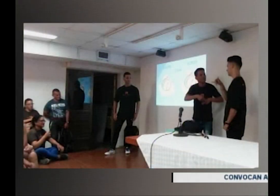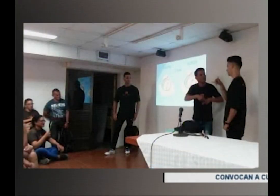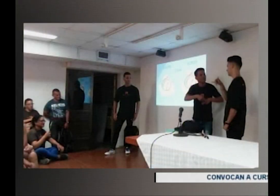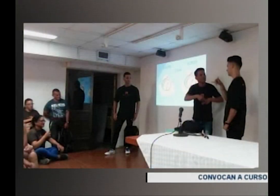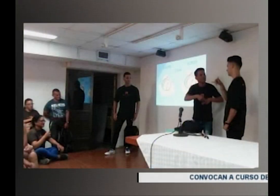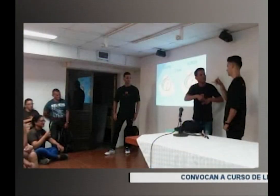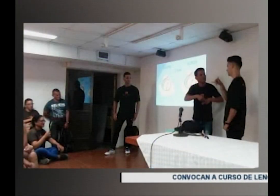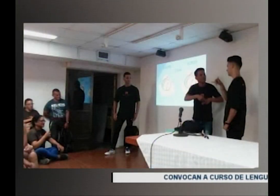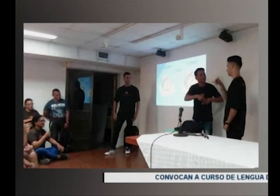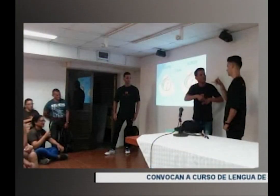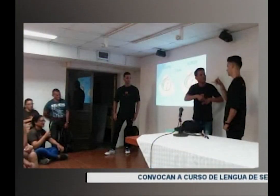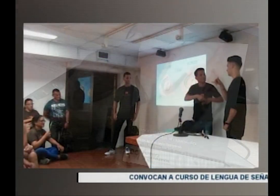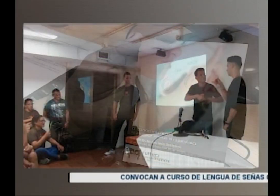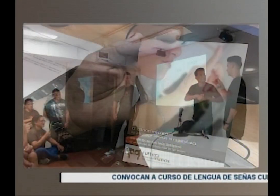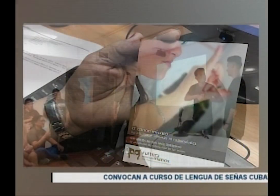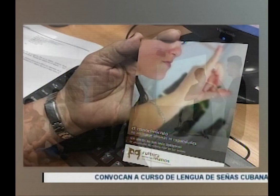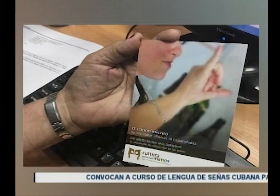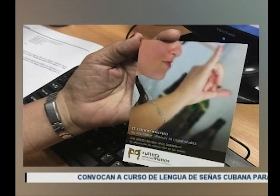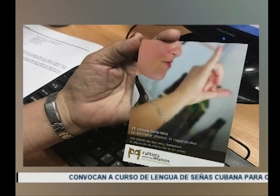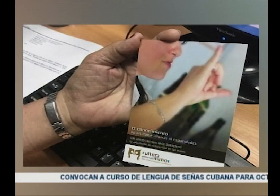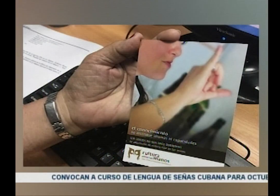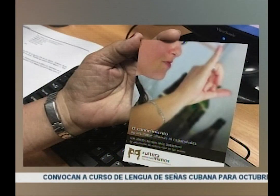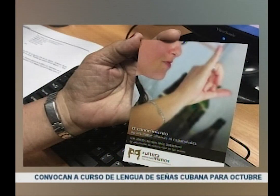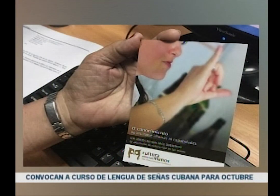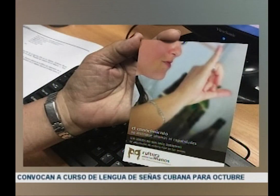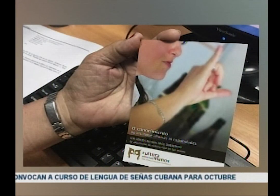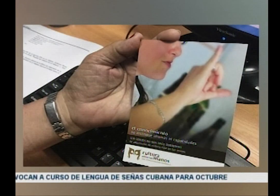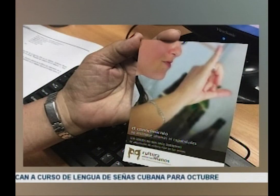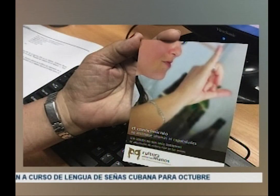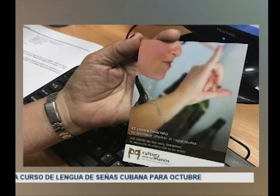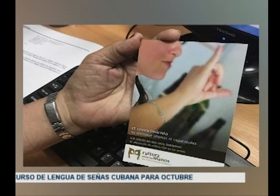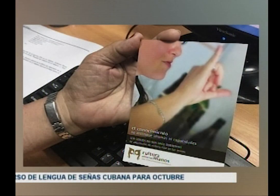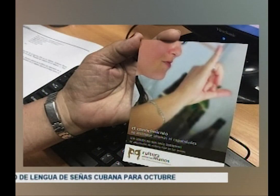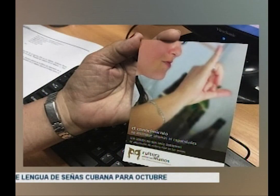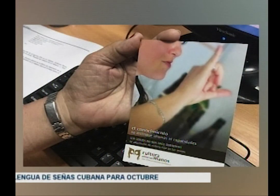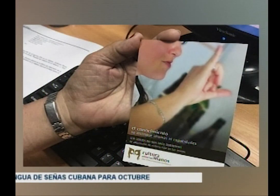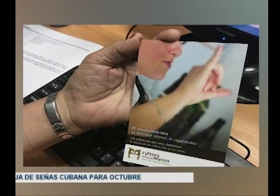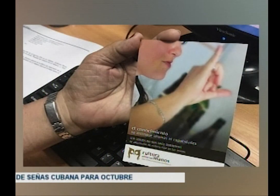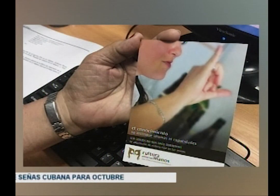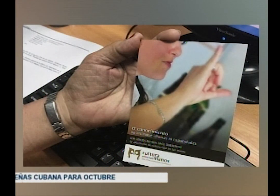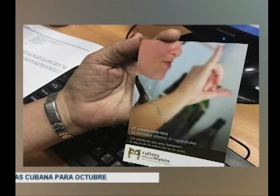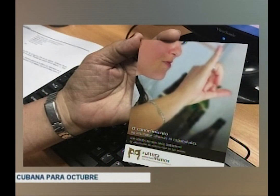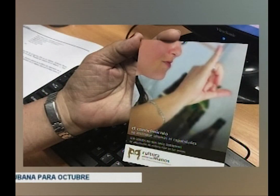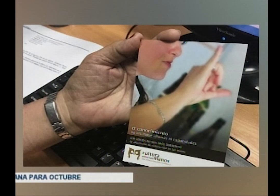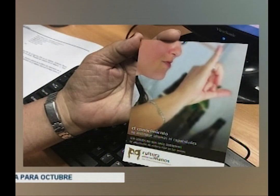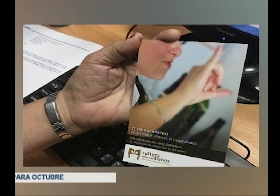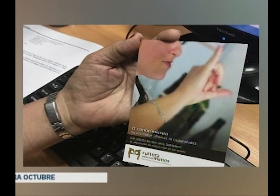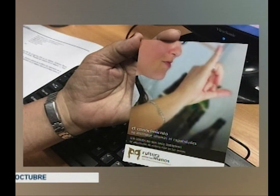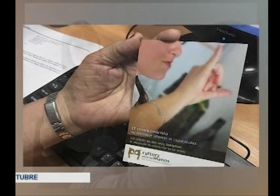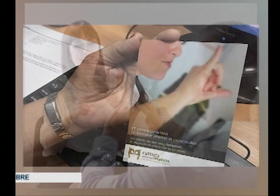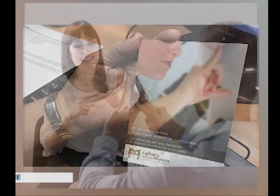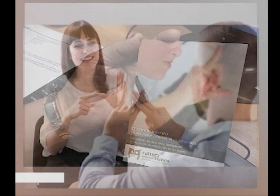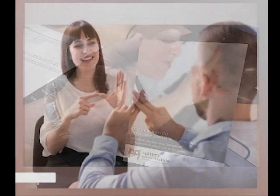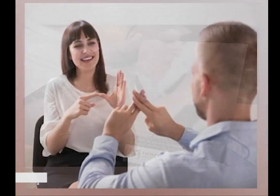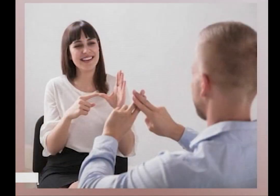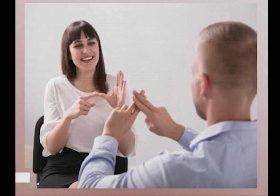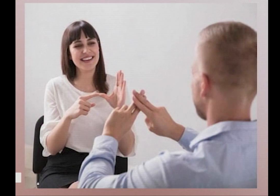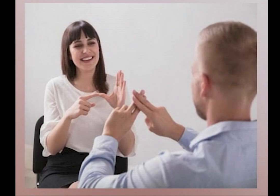Final, Reparto, Texas, El Diezmero, en el capitalino municipio de San Miguel del Padrón. Es necesario oficializar la matrícula mediante los siguientes